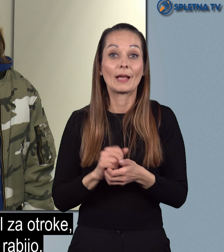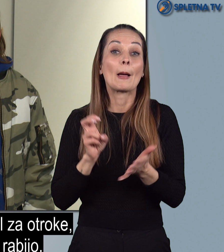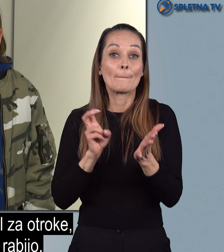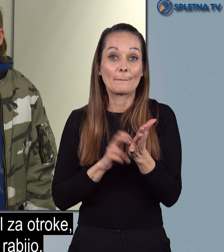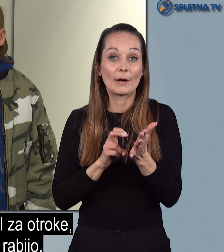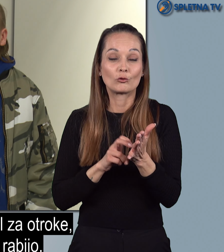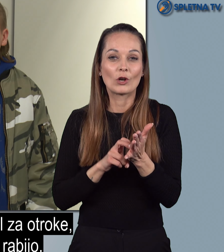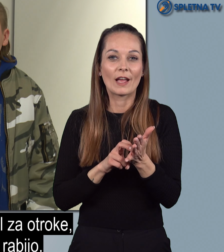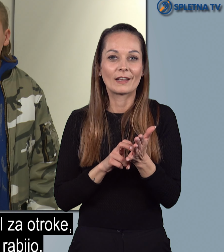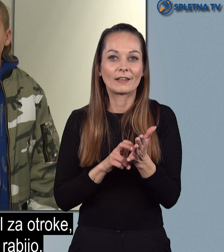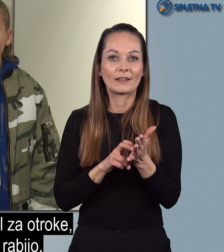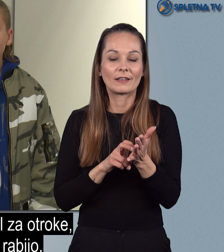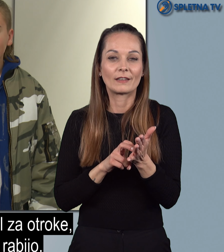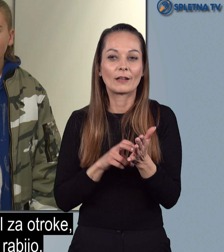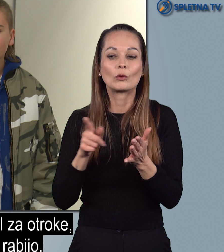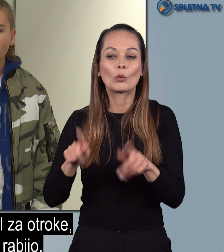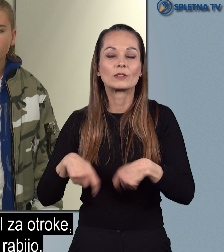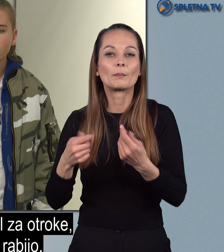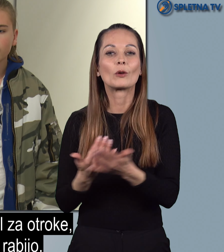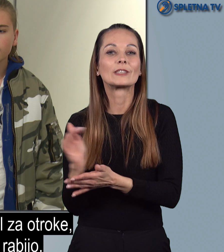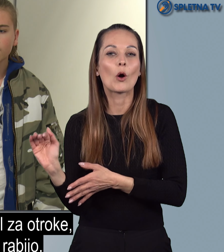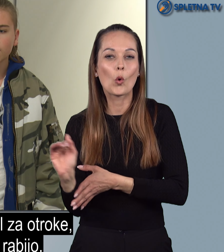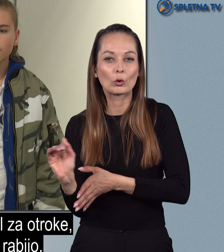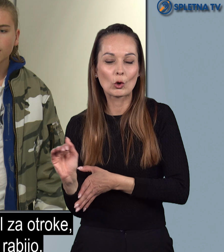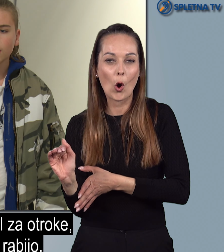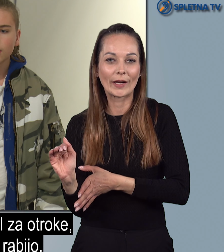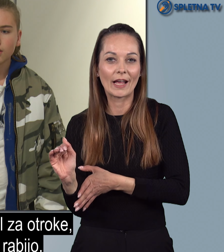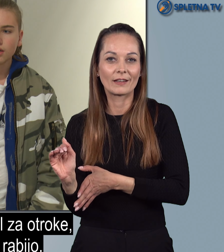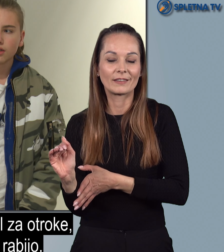in še to sem dal za otroke,